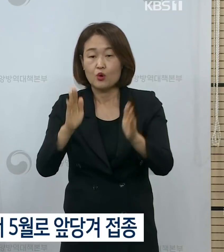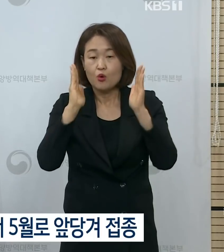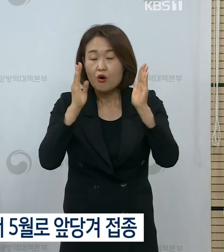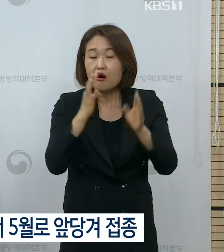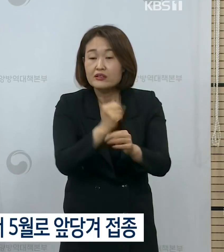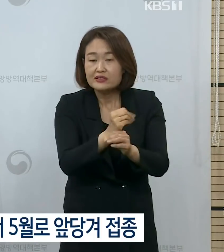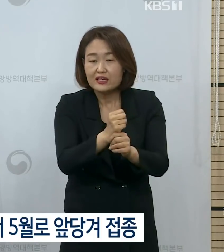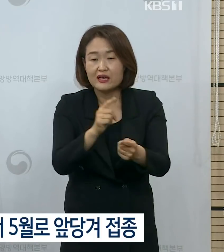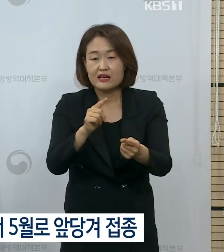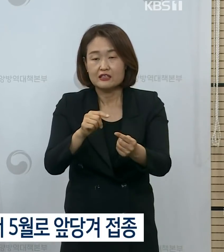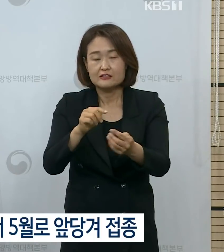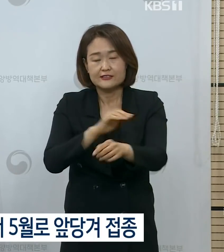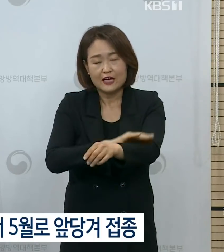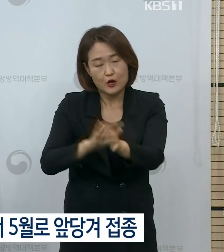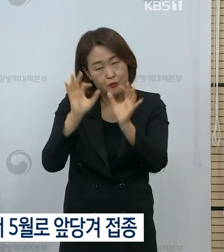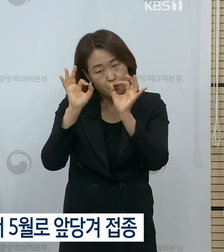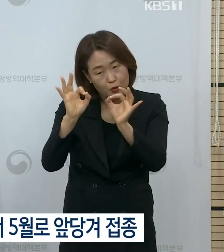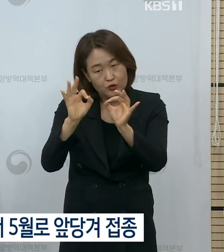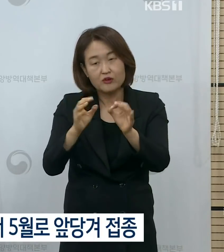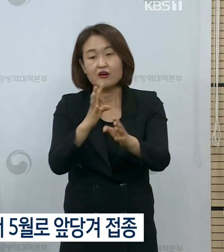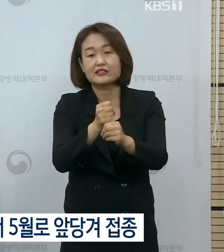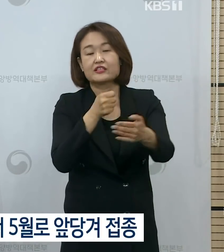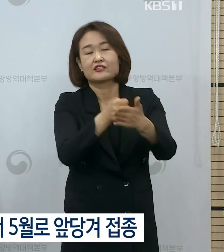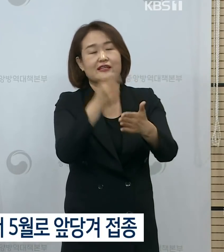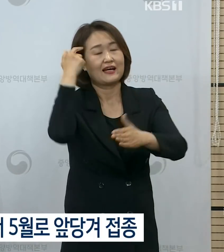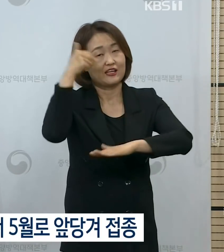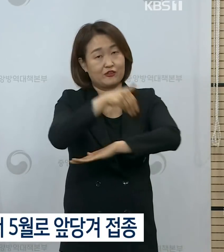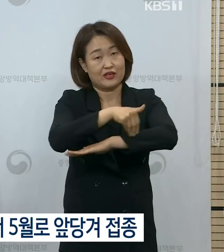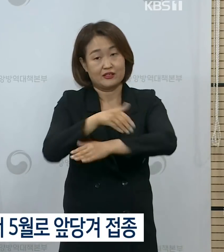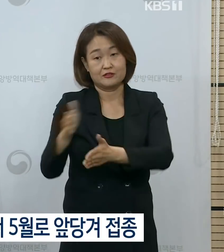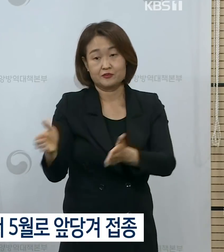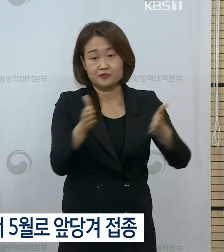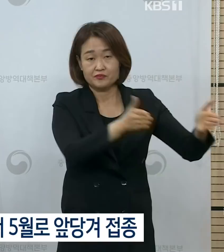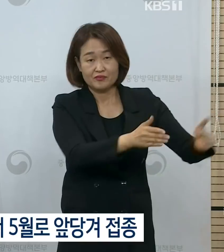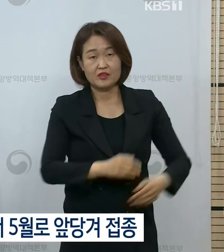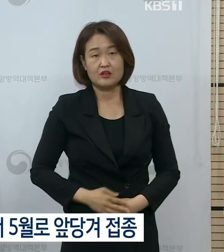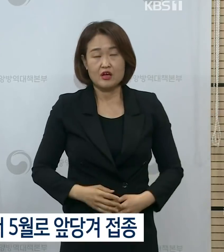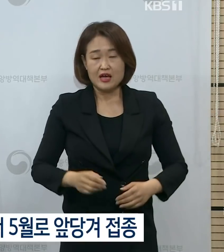추진하겠습니다. 다음은 만성질환자입니다. 투석